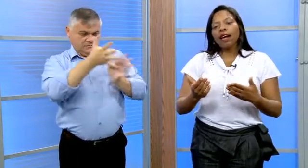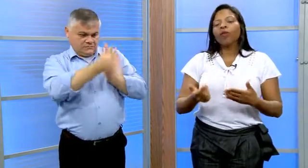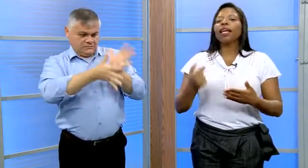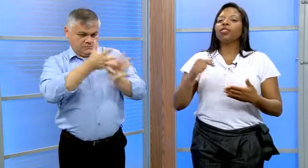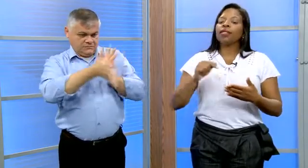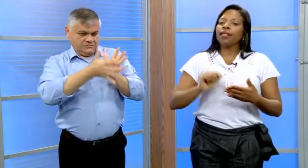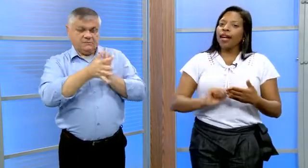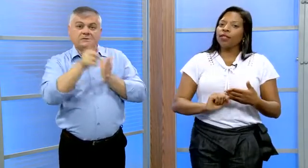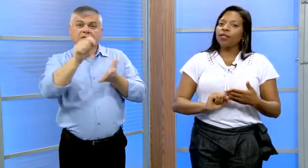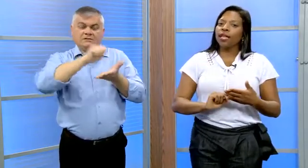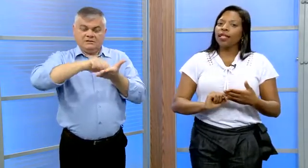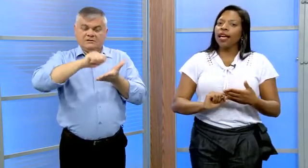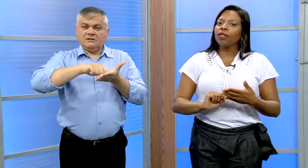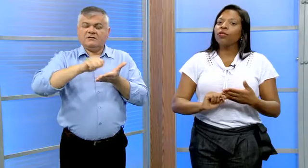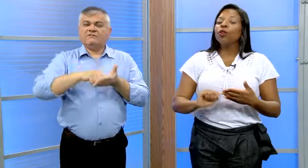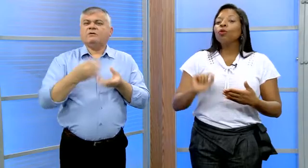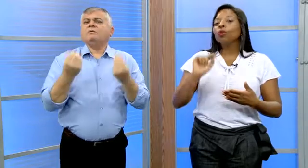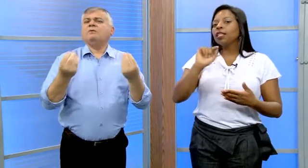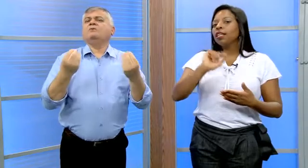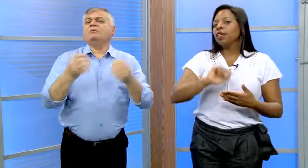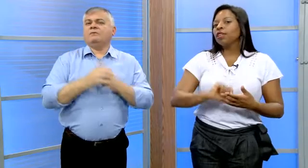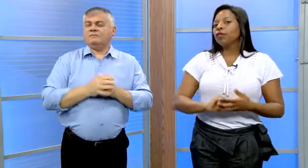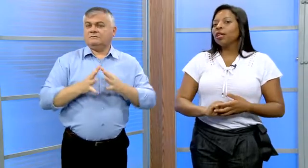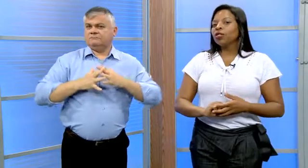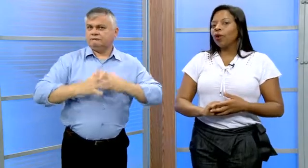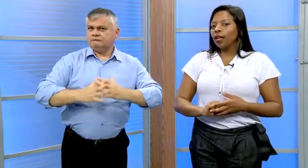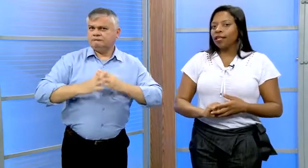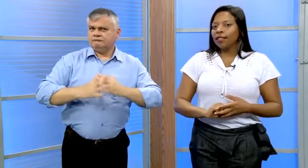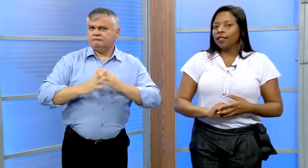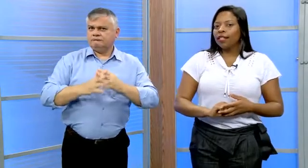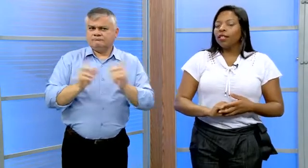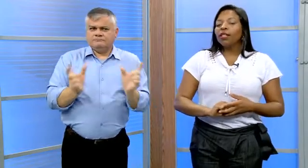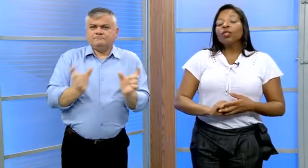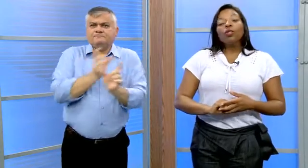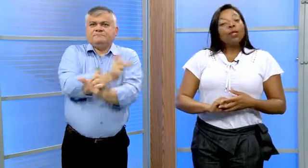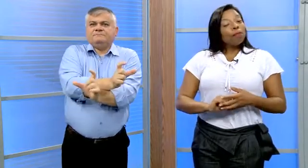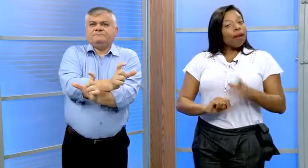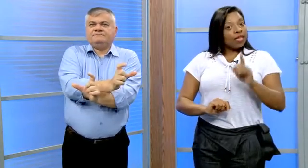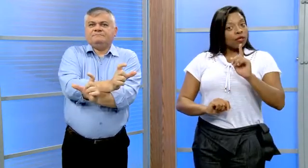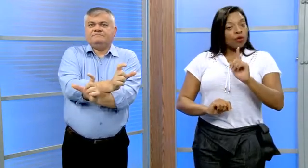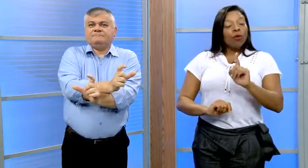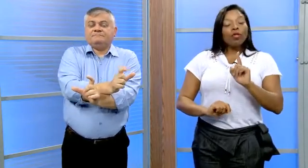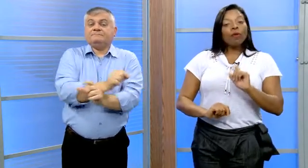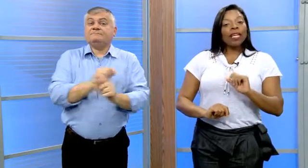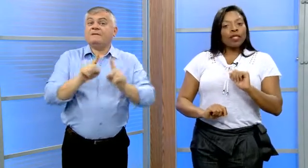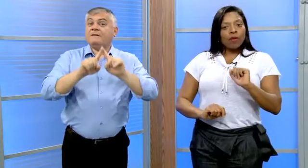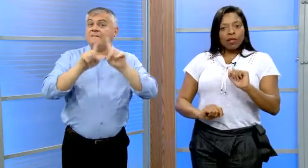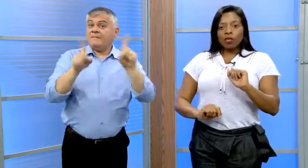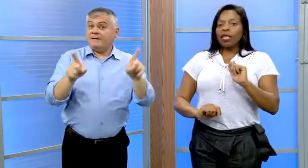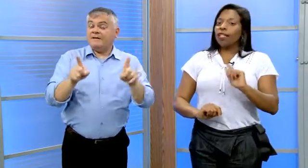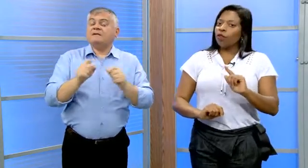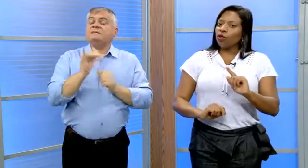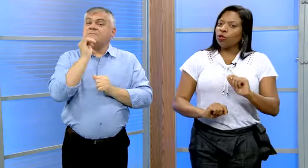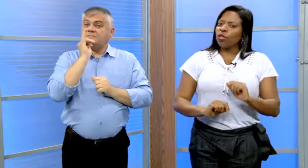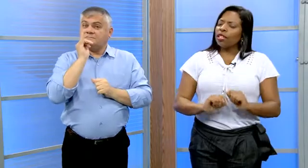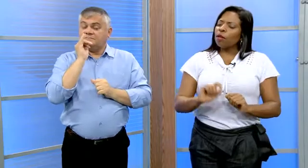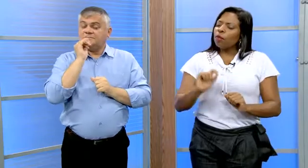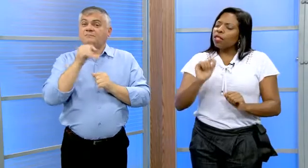sinal e registrasse no caderno, poderia haver uma troca. Mas os pares mínimos na língua portuguesa é apenas